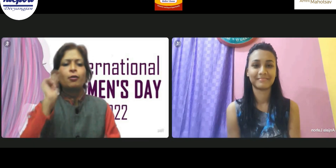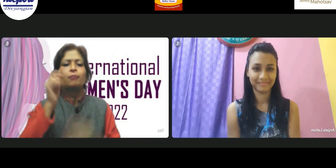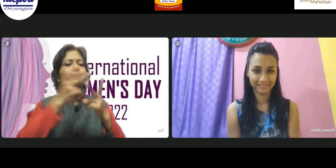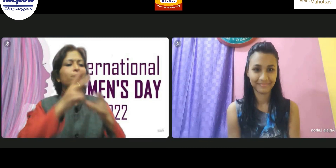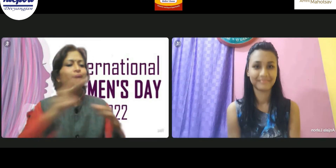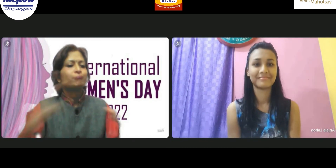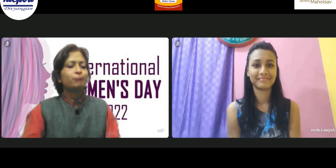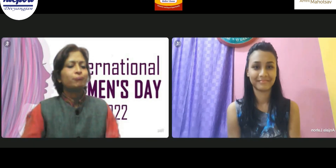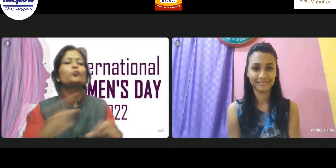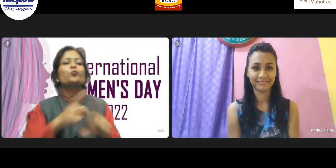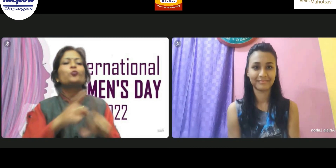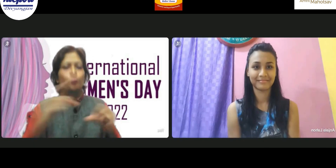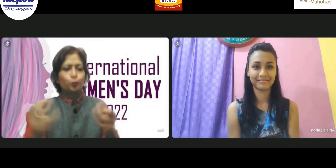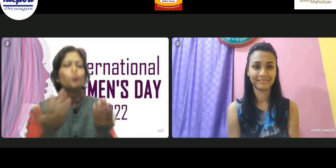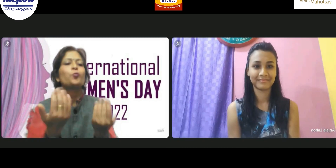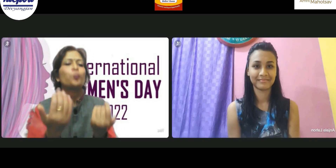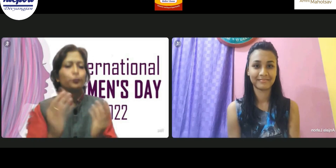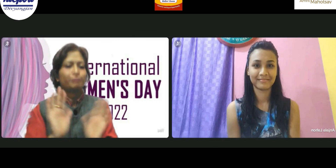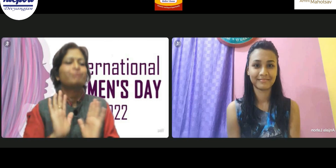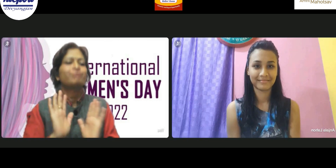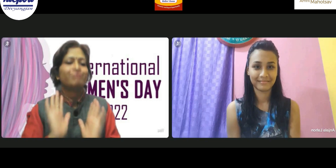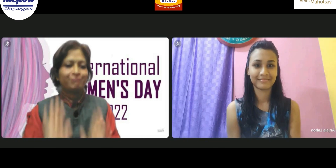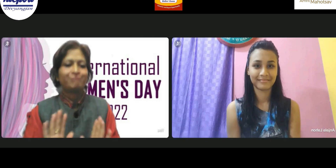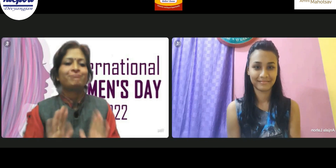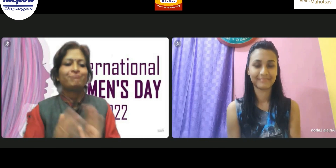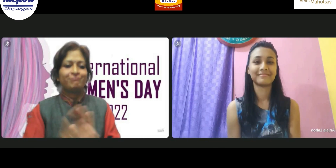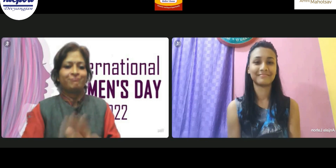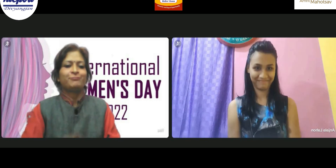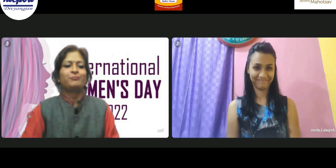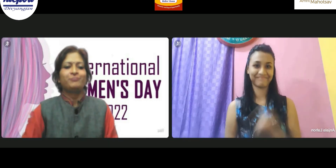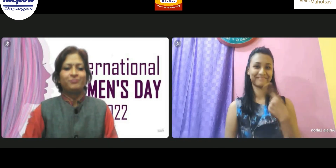को समाज में समानता का अधिकार प्राप्त है